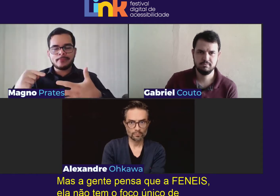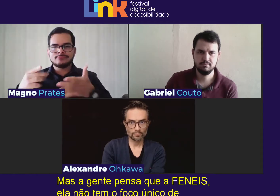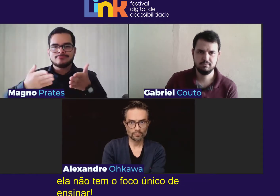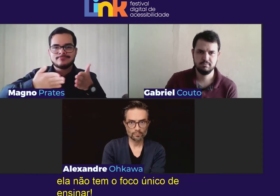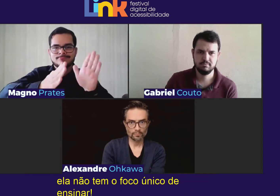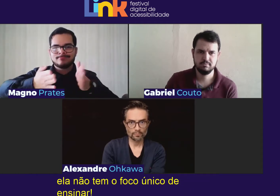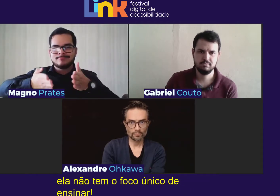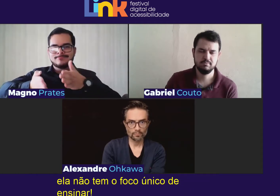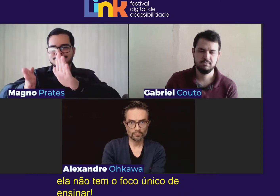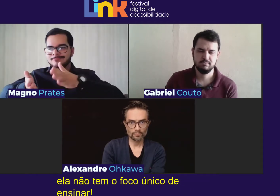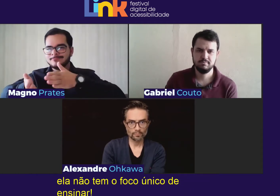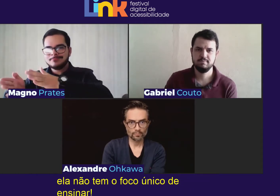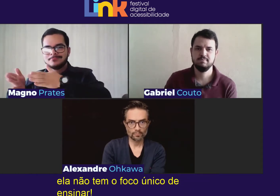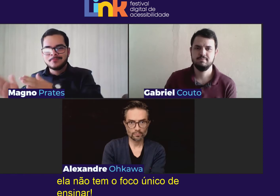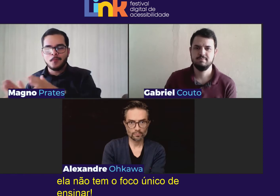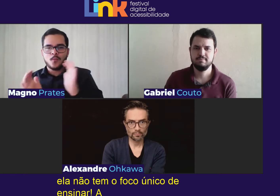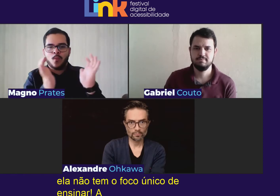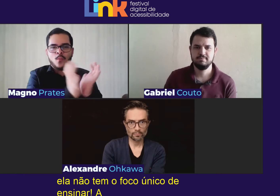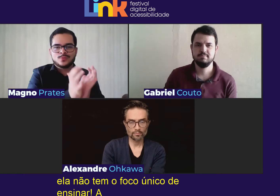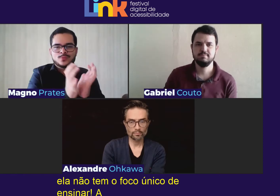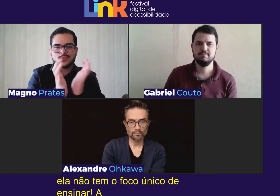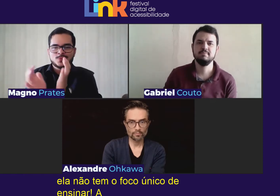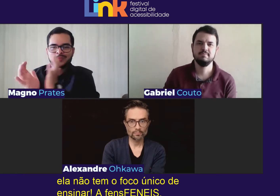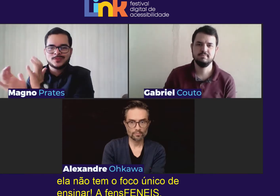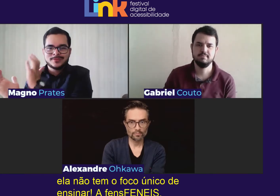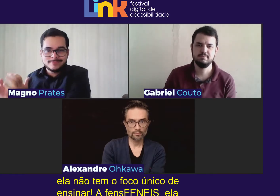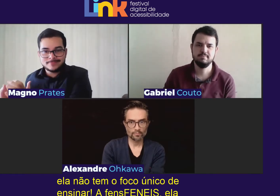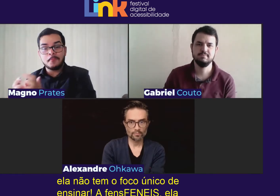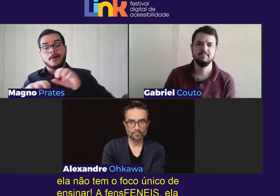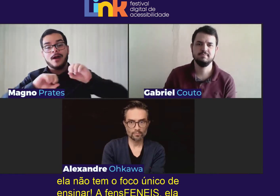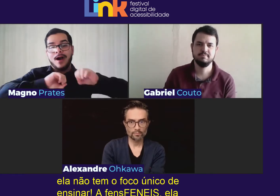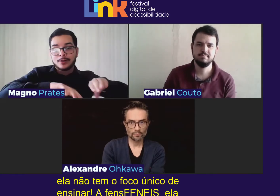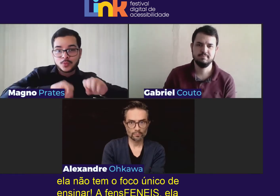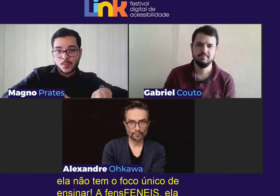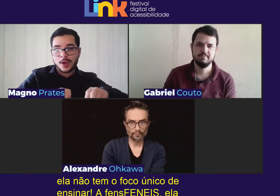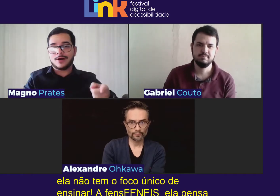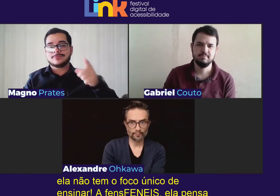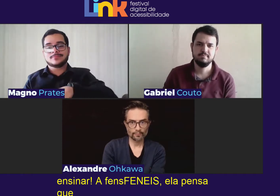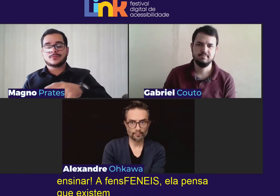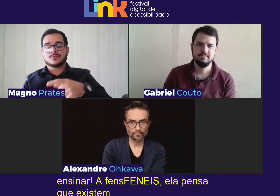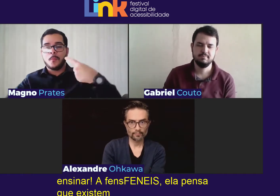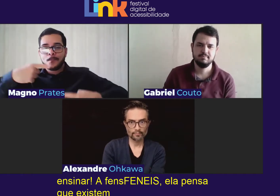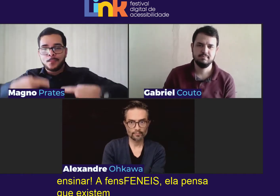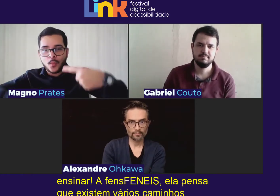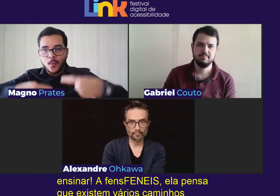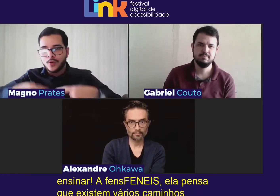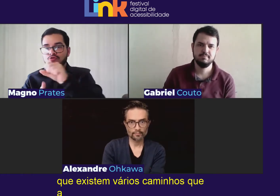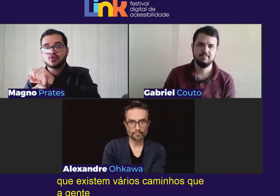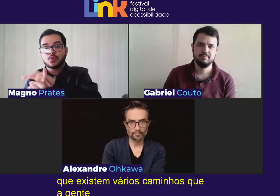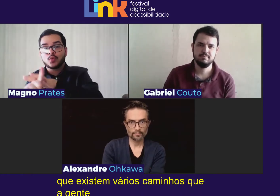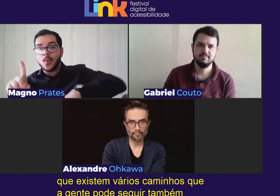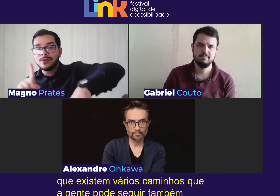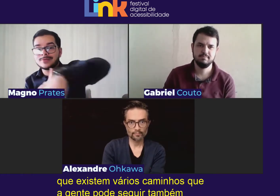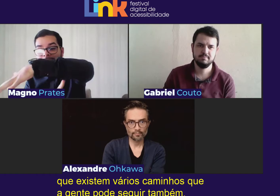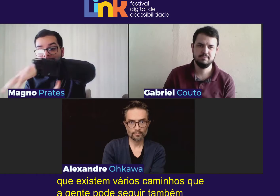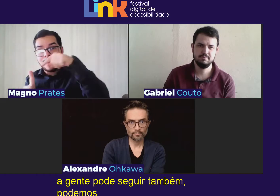existem vários caminhos que a gente pode seguir também. Podemos participar de vários grupos, desde o ensino até